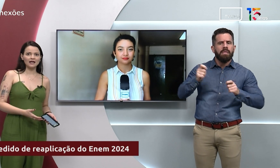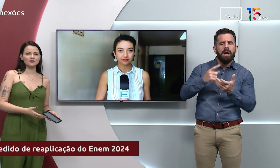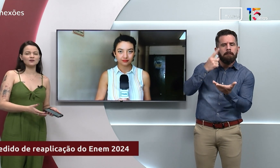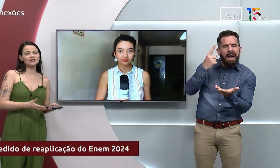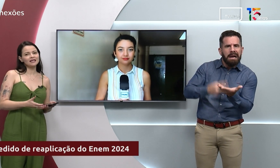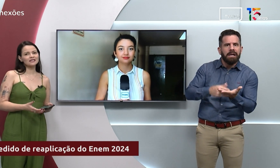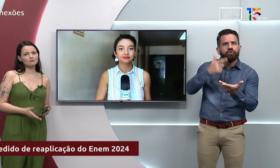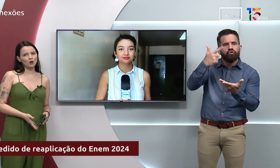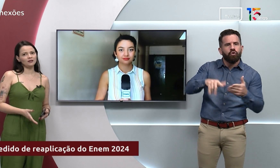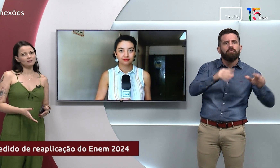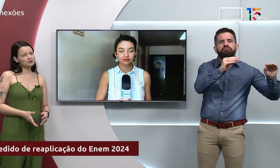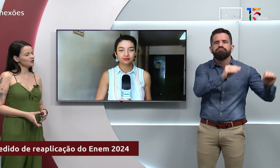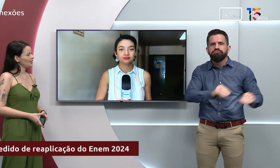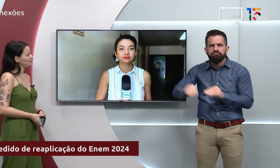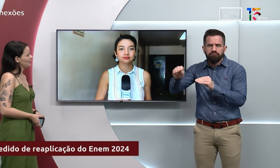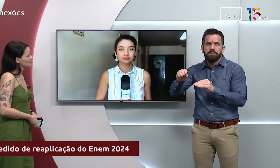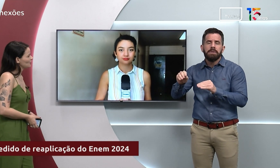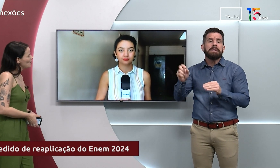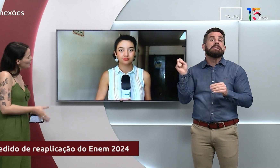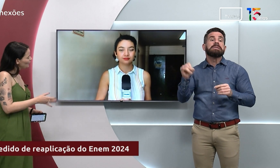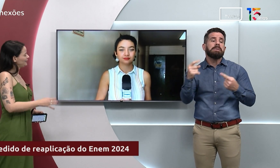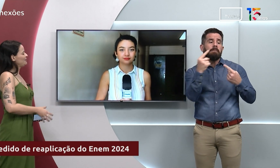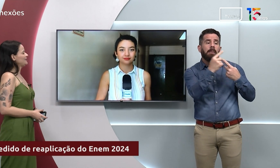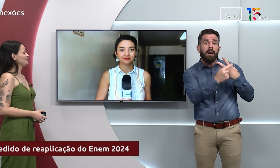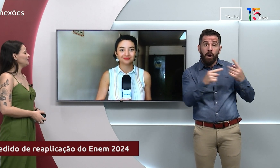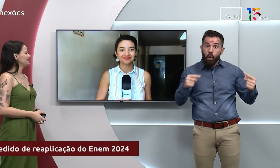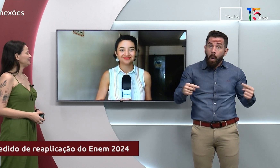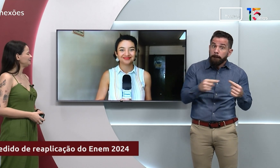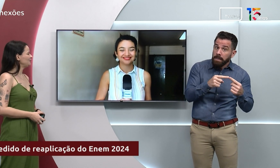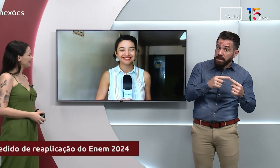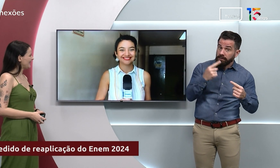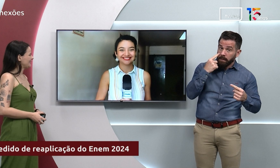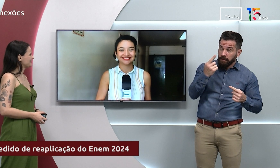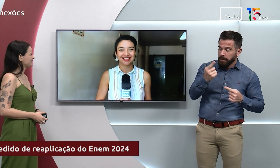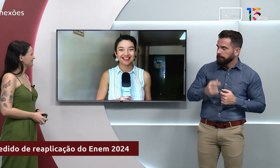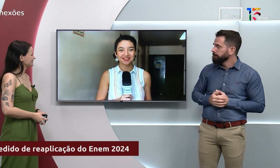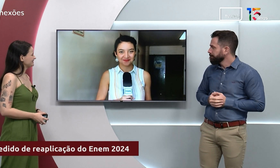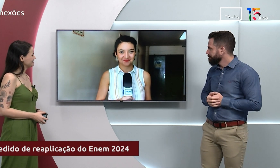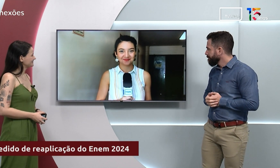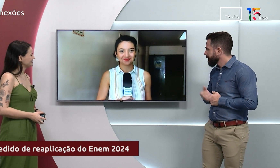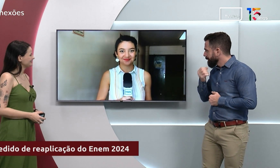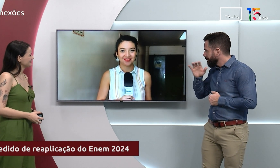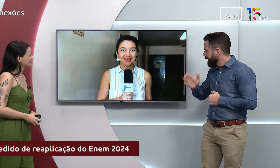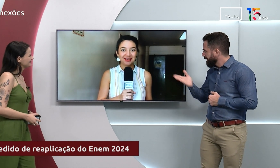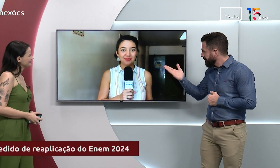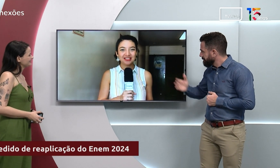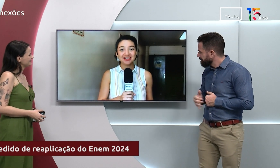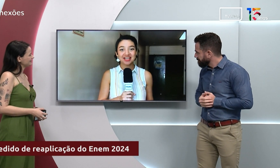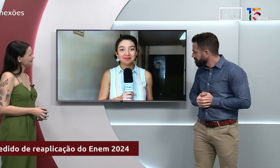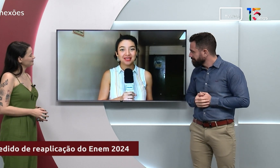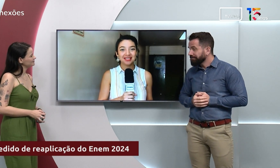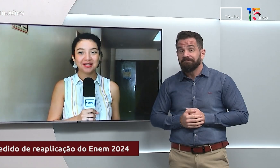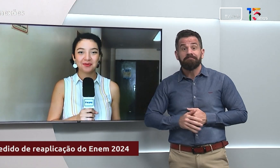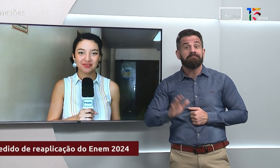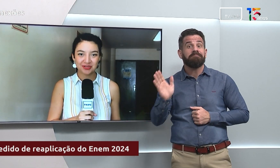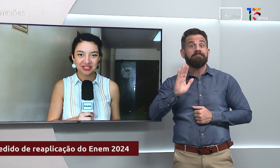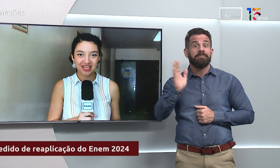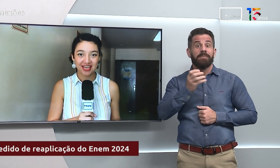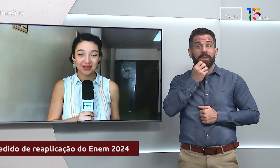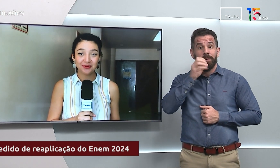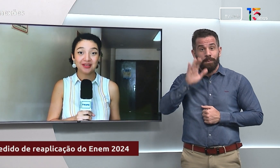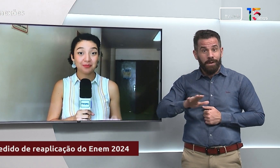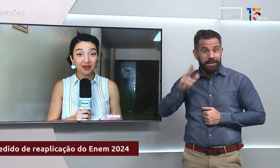os casos em que eles podem pedir a reaplicação. Conta mais, Amanda. Boa tarde. Boa tarde, Camila,